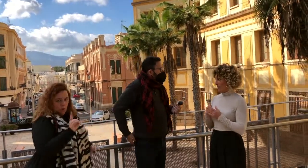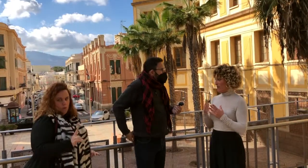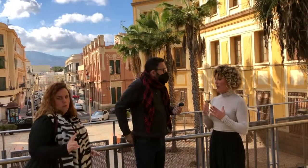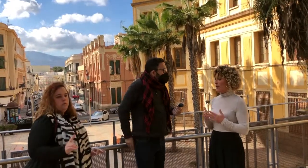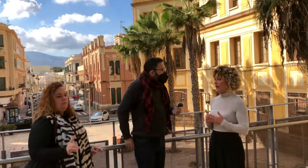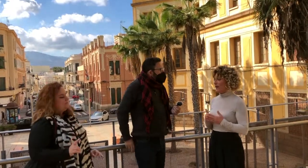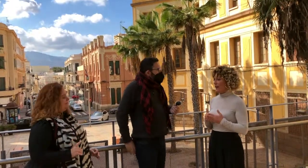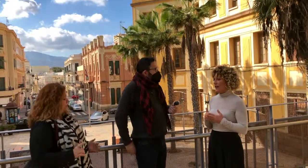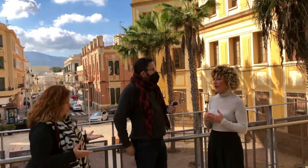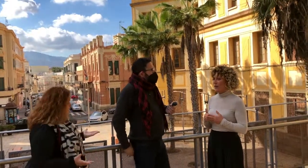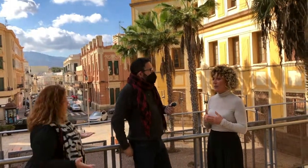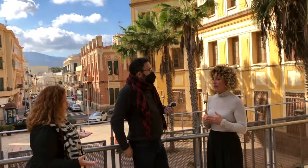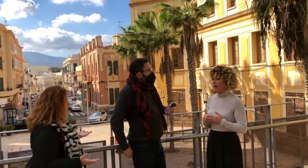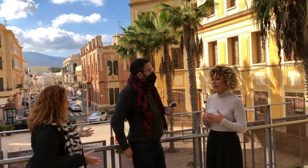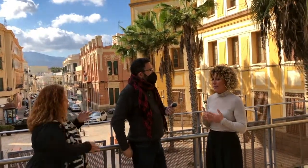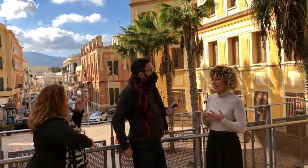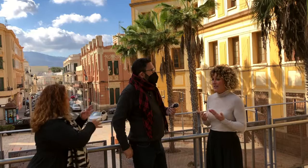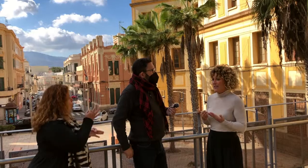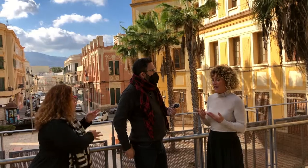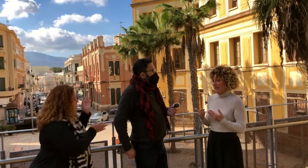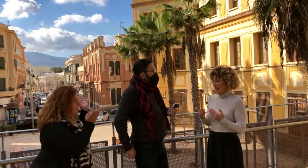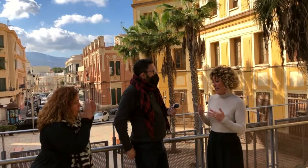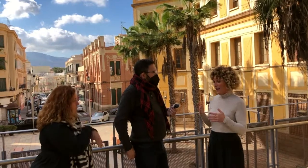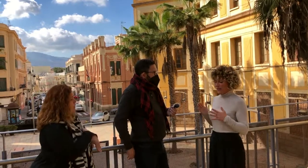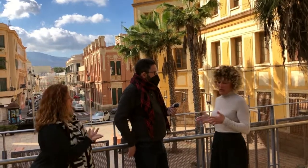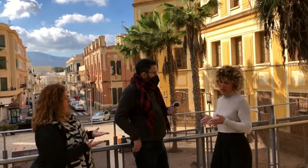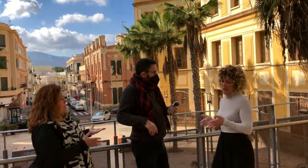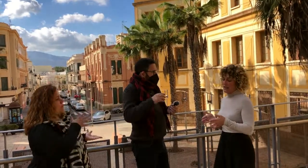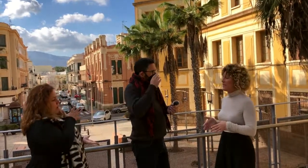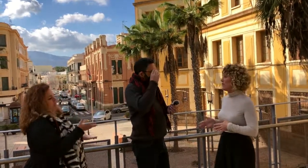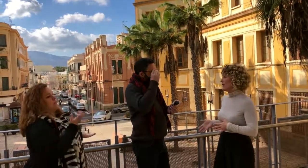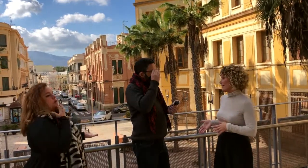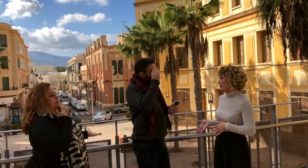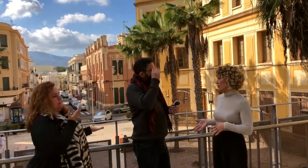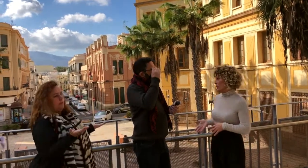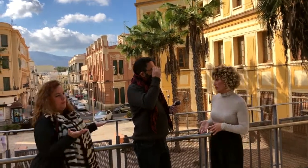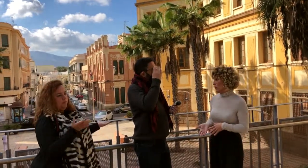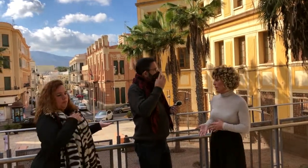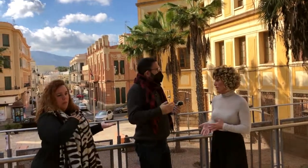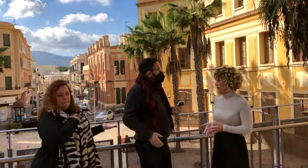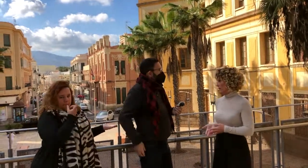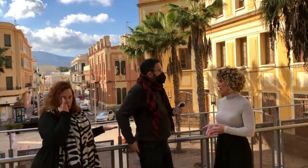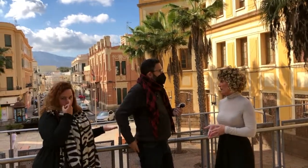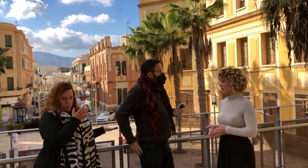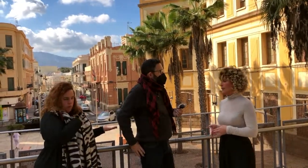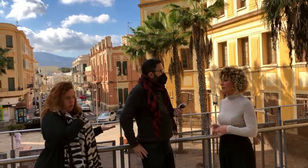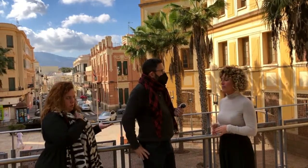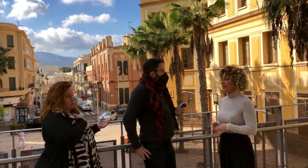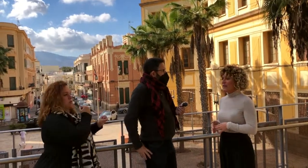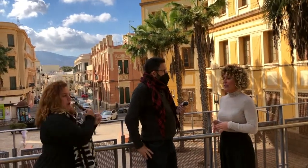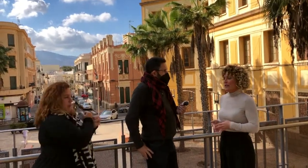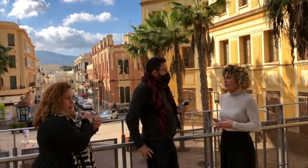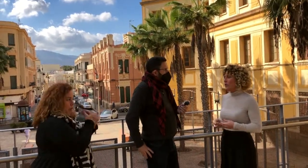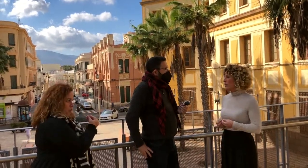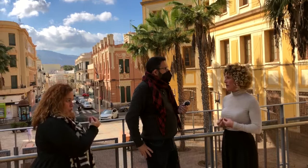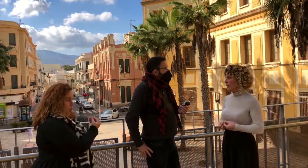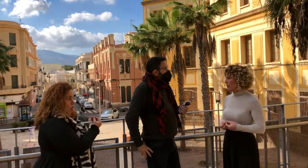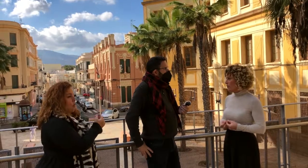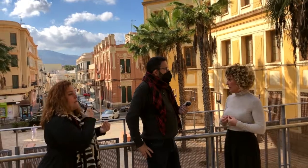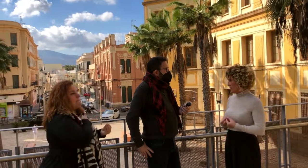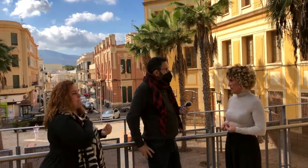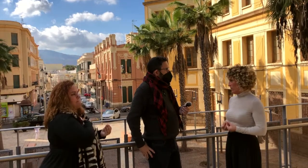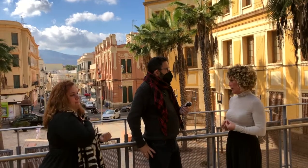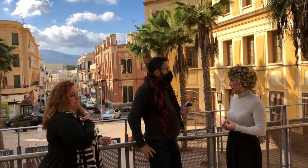eso, porque es, por ejemplo, la chica con la que yo estoy trabajando, ella tiene un